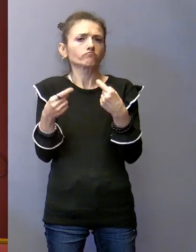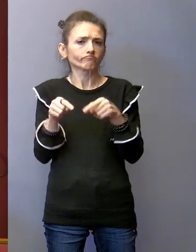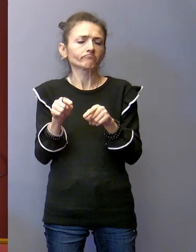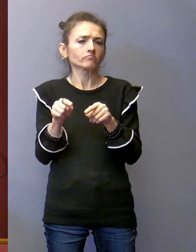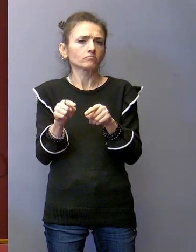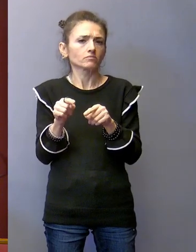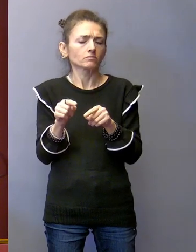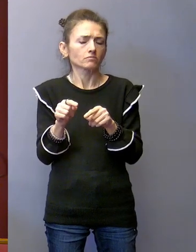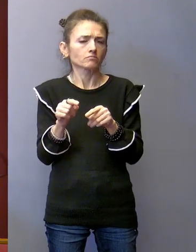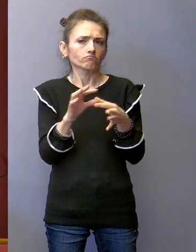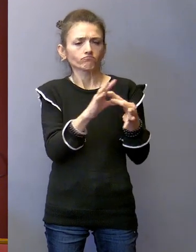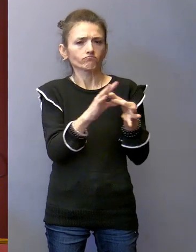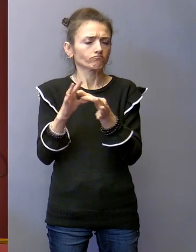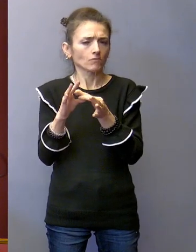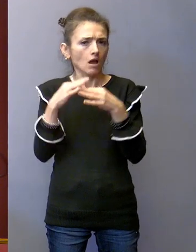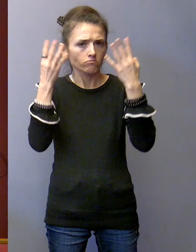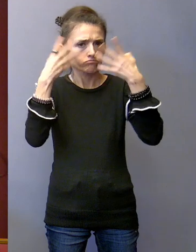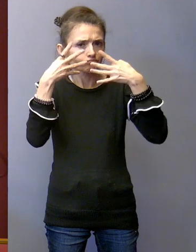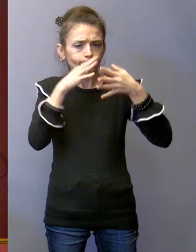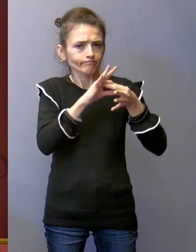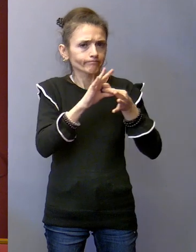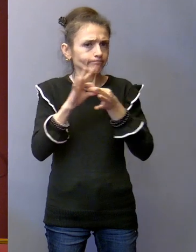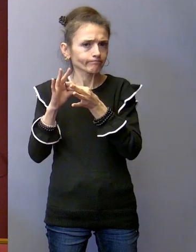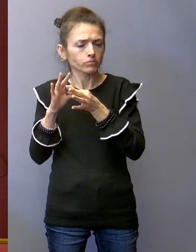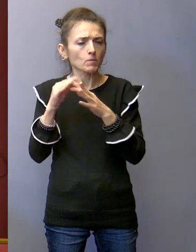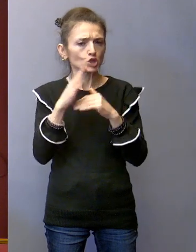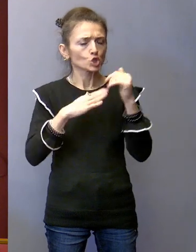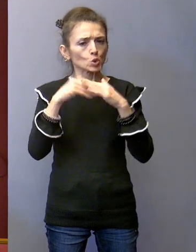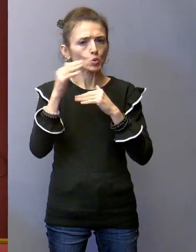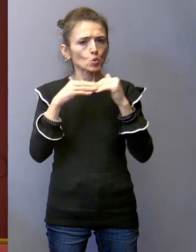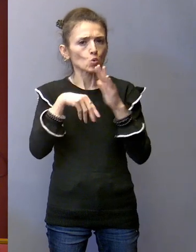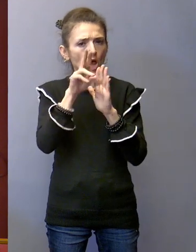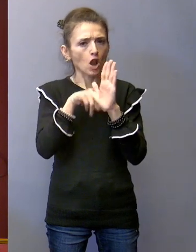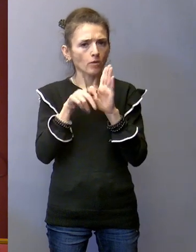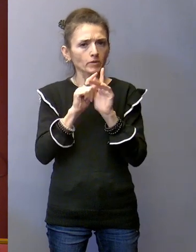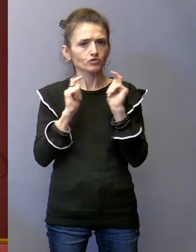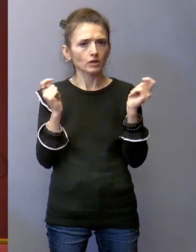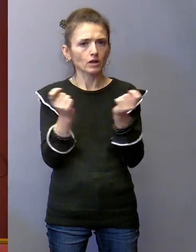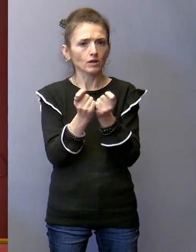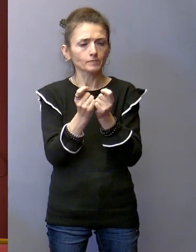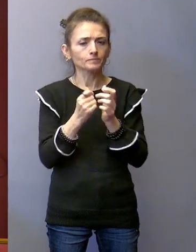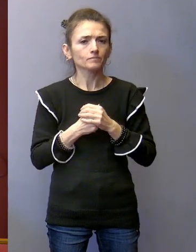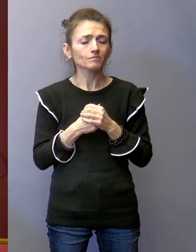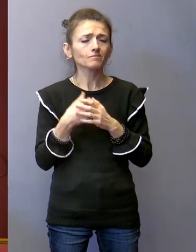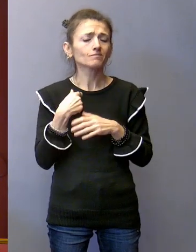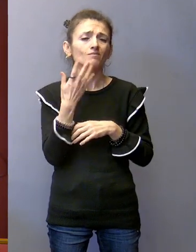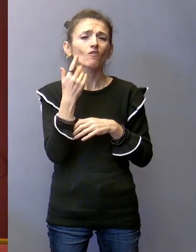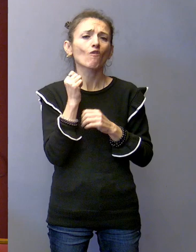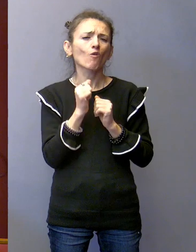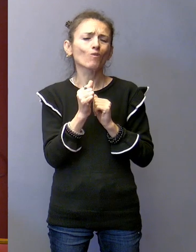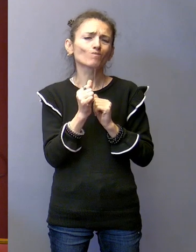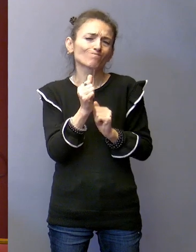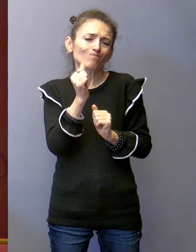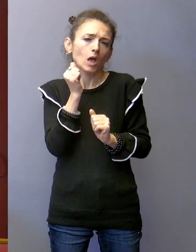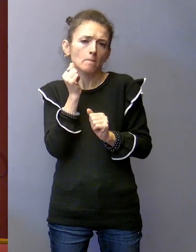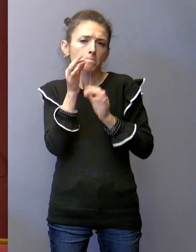che è coerente con la struttura del norme Generali bene prego Io volevo fare una premessa di metodo